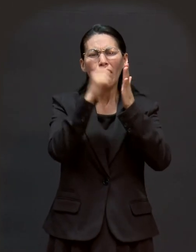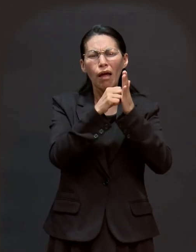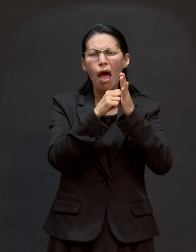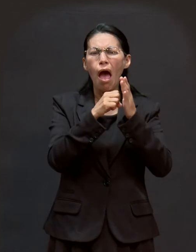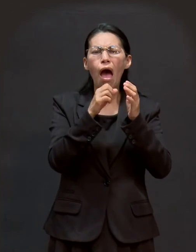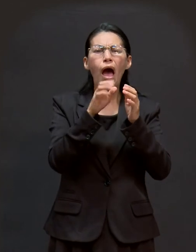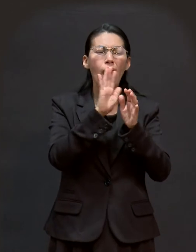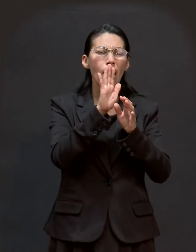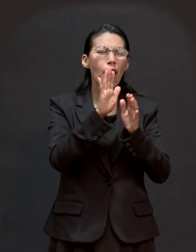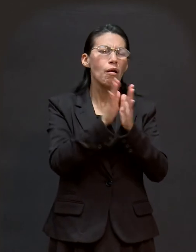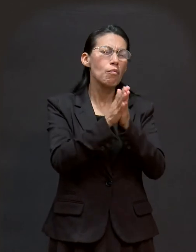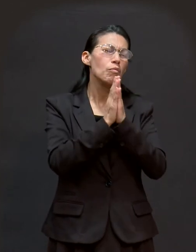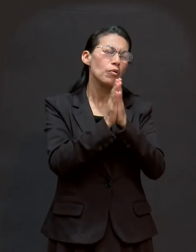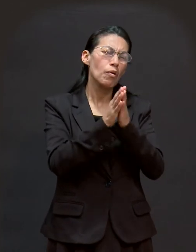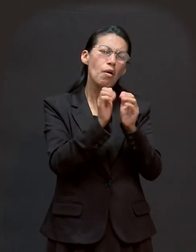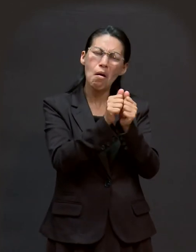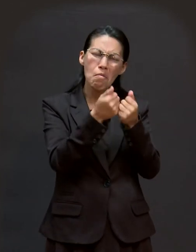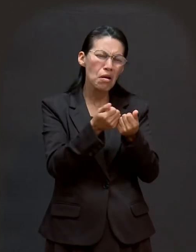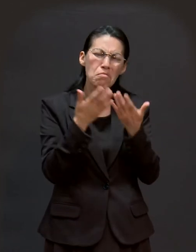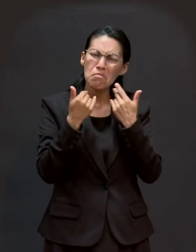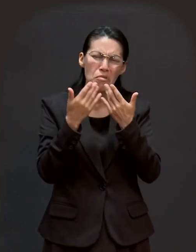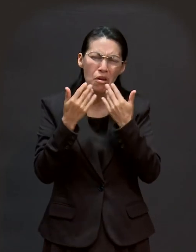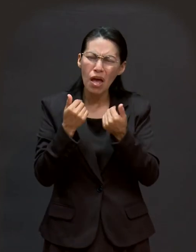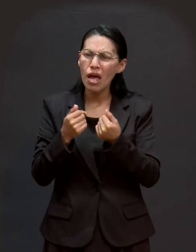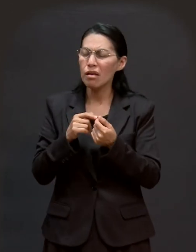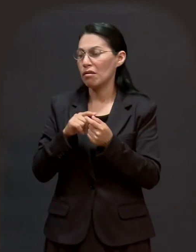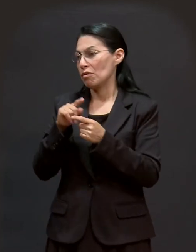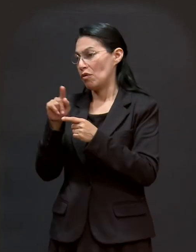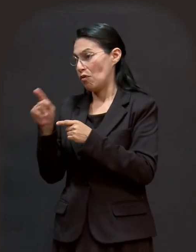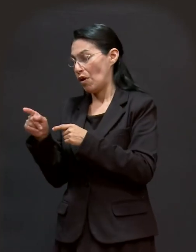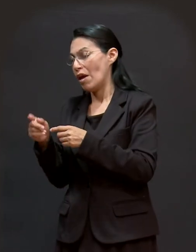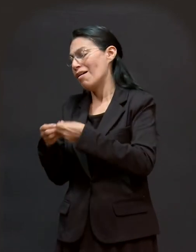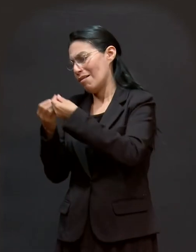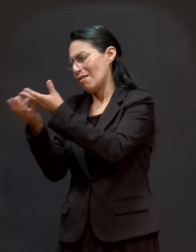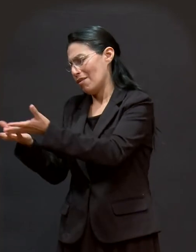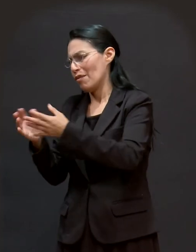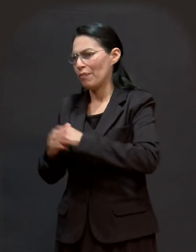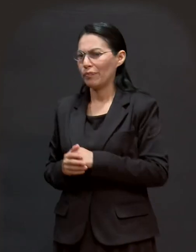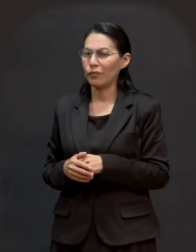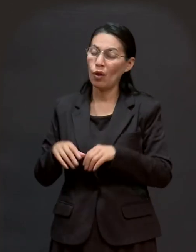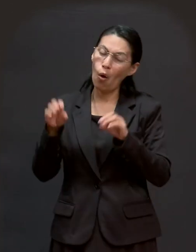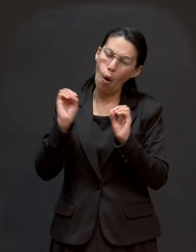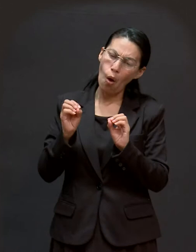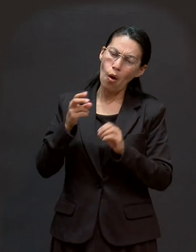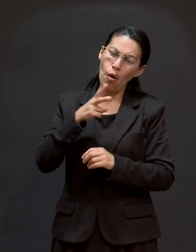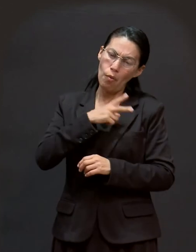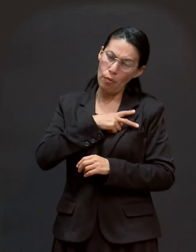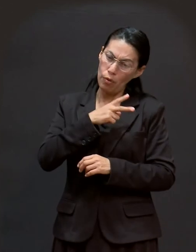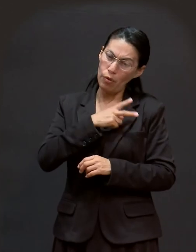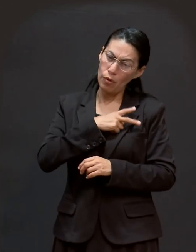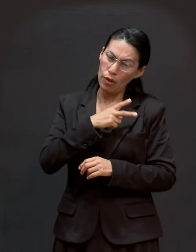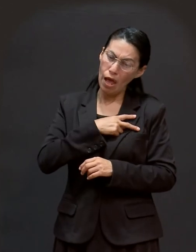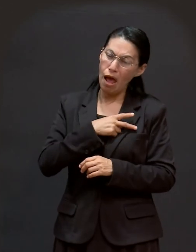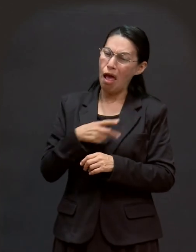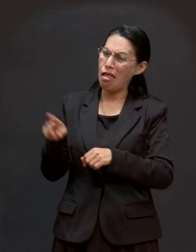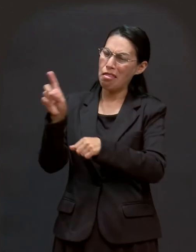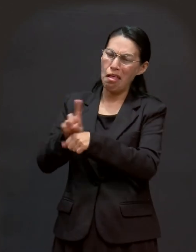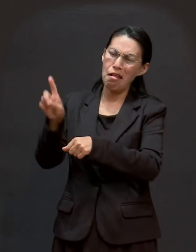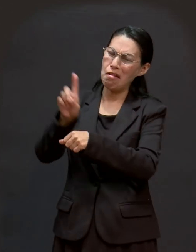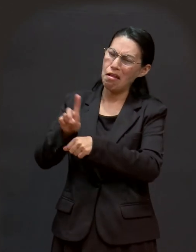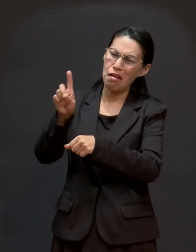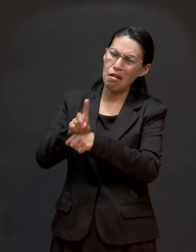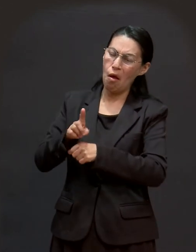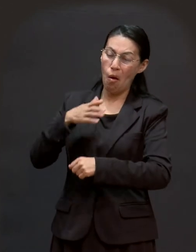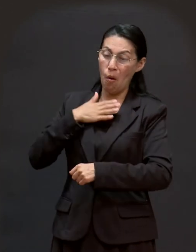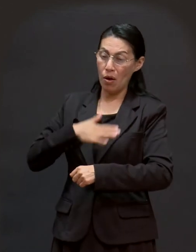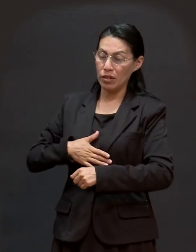vecino le abrió la puerta y le dio un pedazo de pan para atender a su vecina al visitante que venía o la viuda que fue todos los días ante el